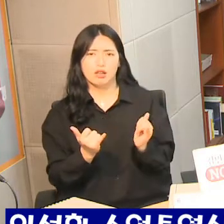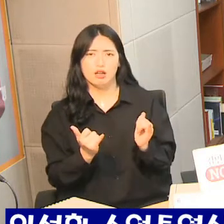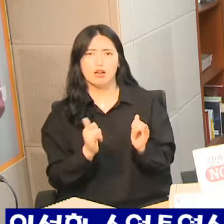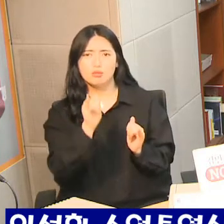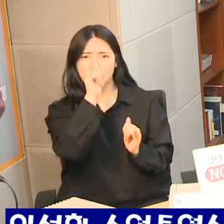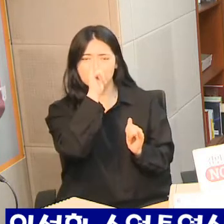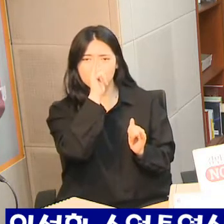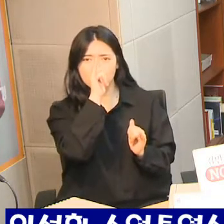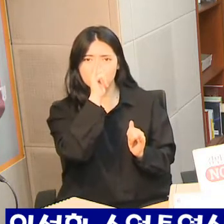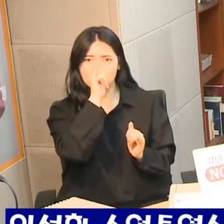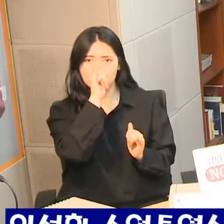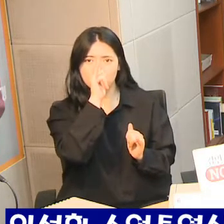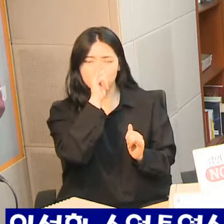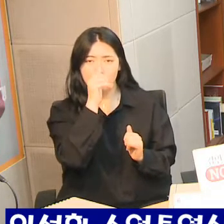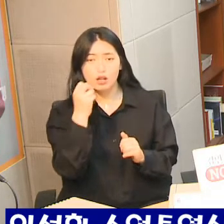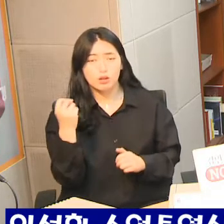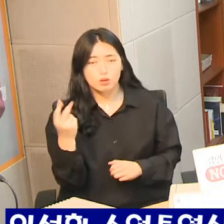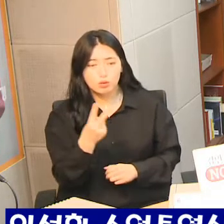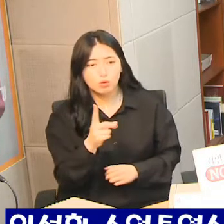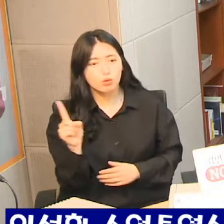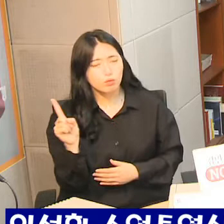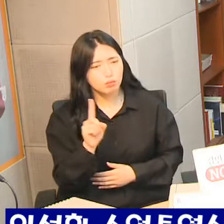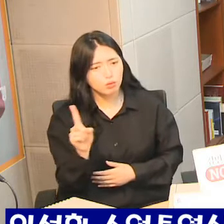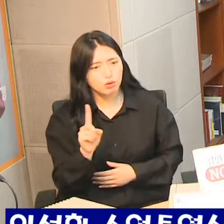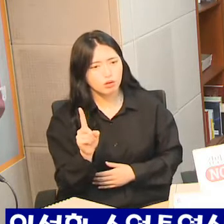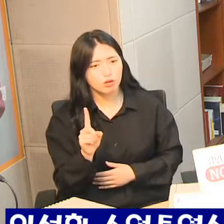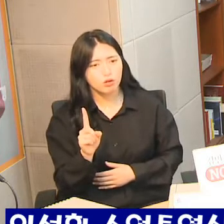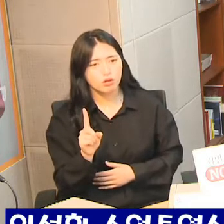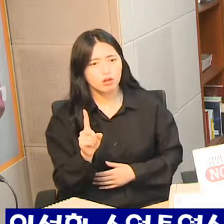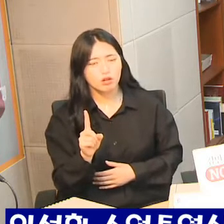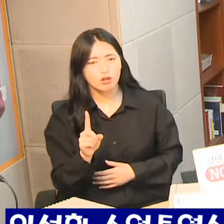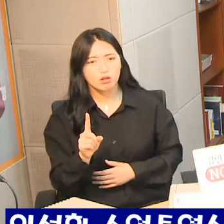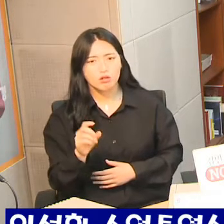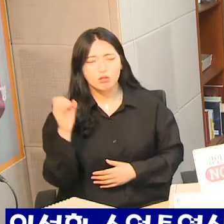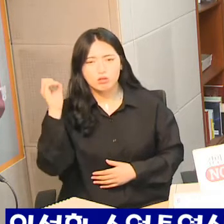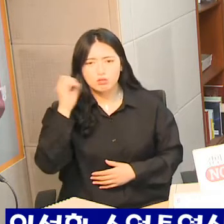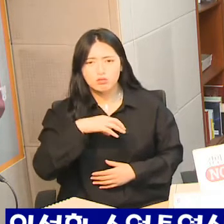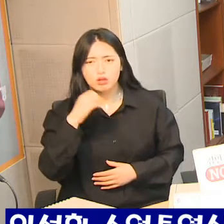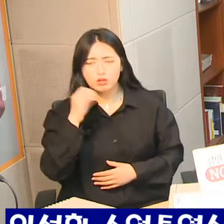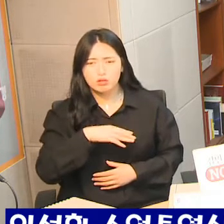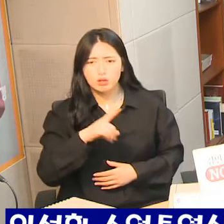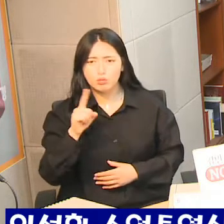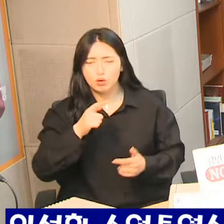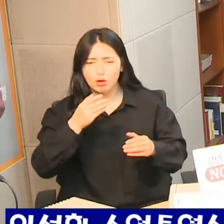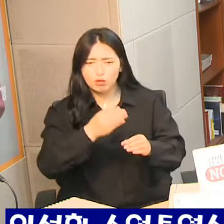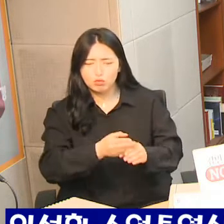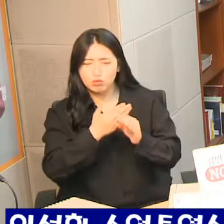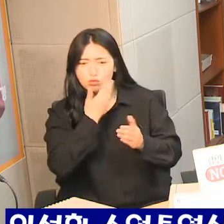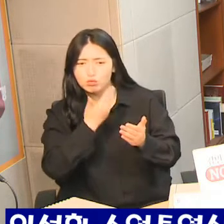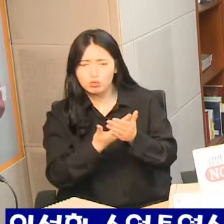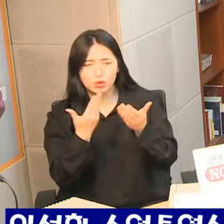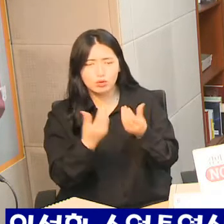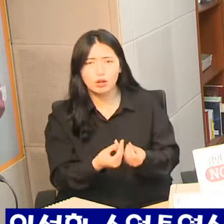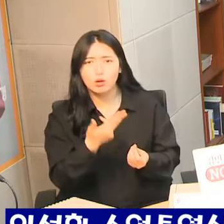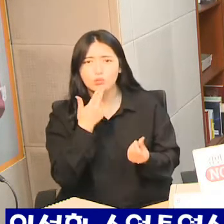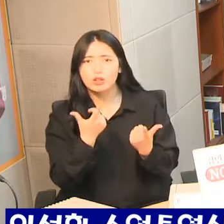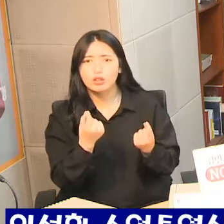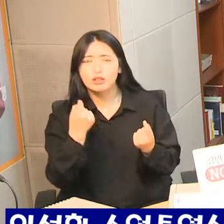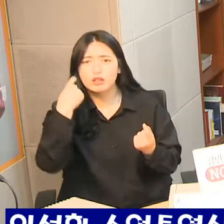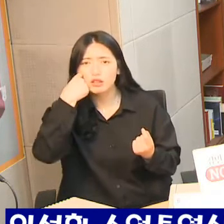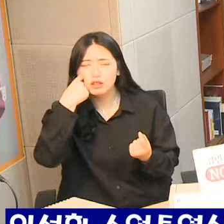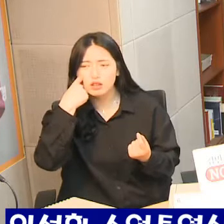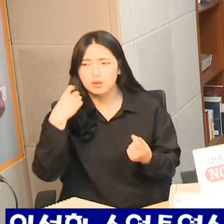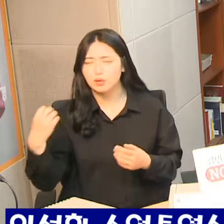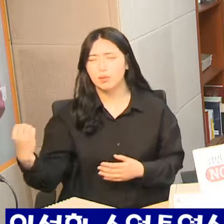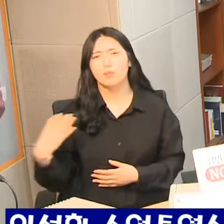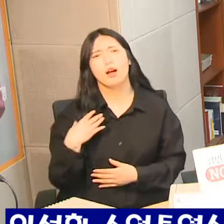질문을 많이 받으신다. 또는 뭔가 포인트가 없게 들리는 것 같다. 본인의 발표를 보니까. 네. 이런 피드백들을